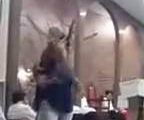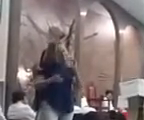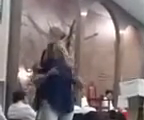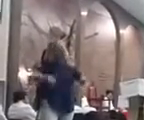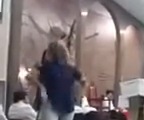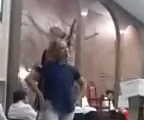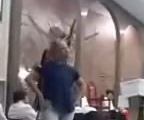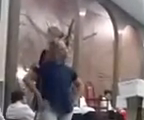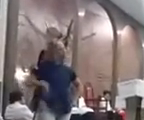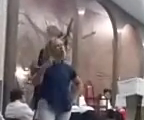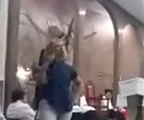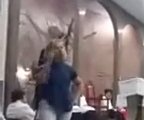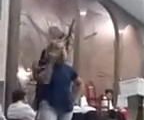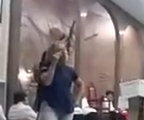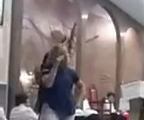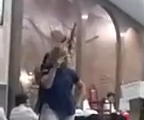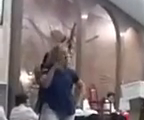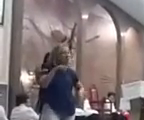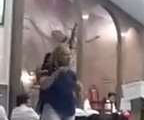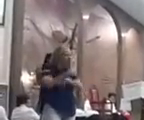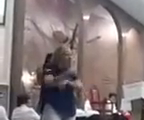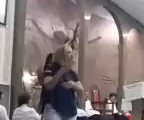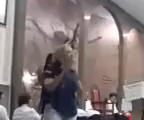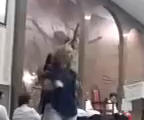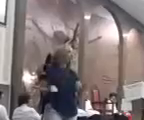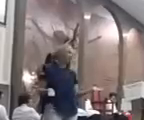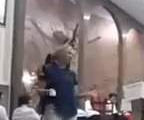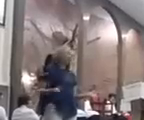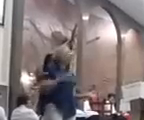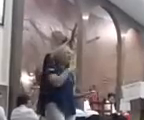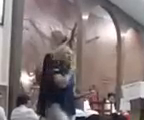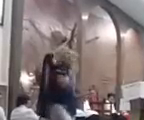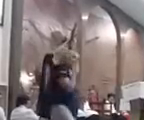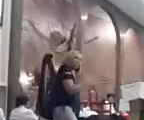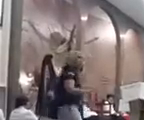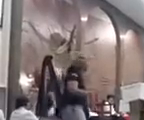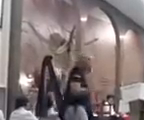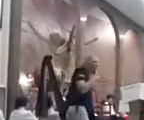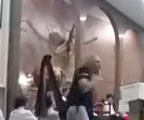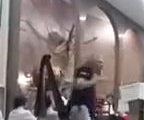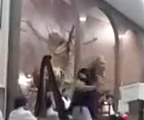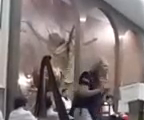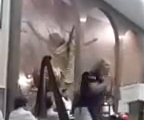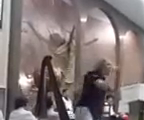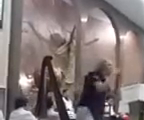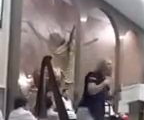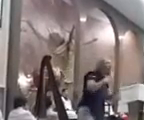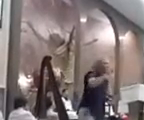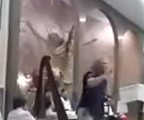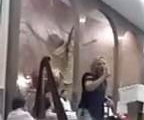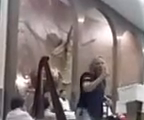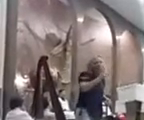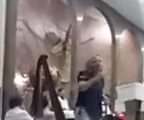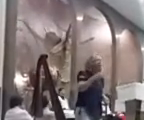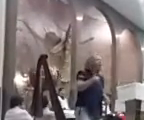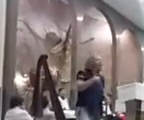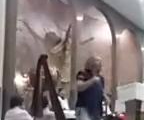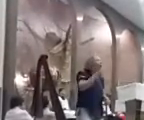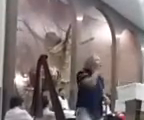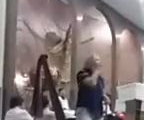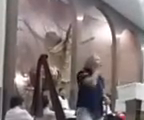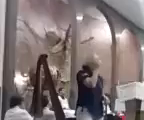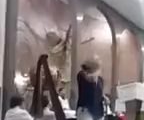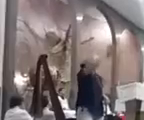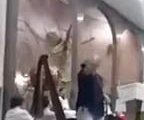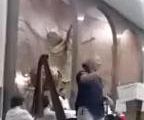a sua experiência de estar aqui e perguntar por que você não estava lá também. Aí você vai encontrar as